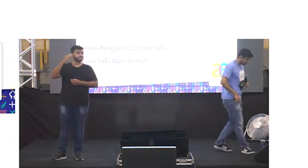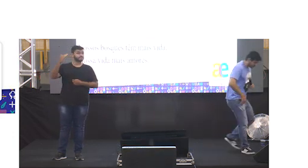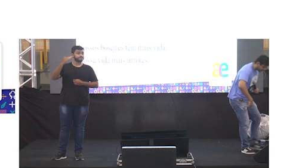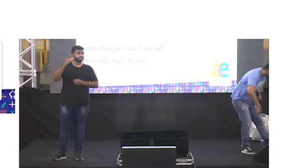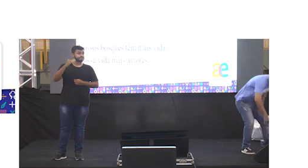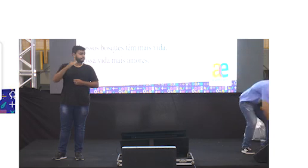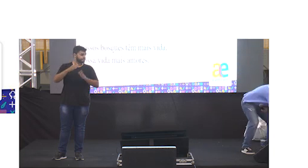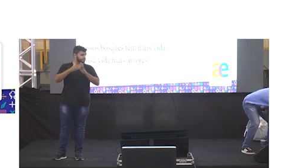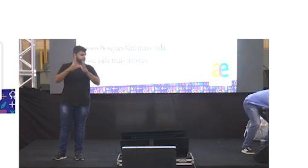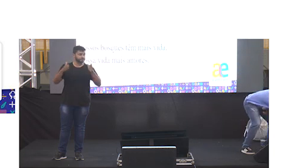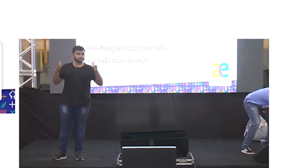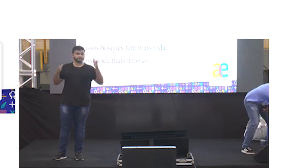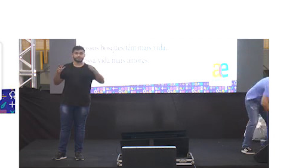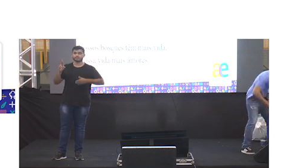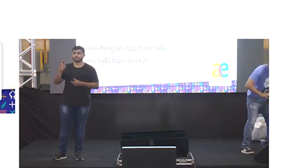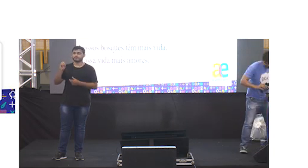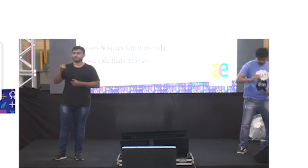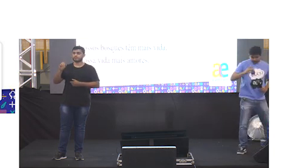Só tomar uma dose aqui.